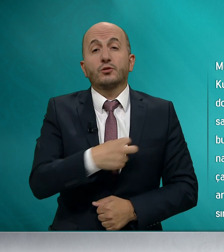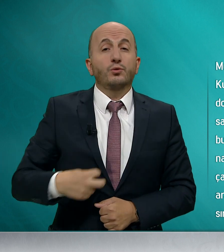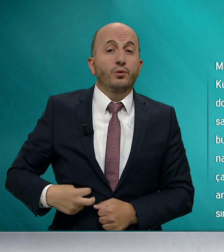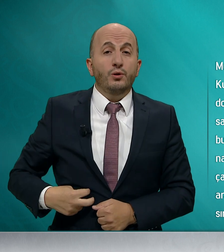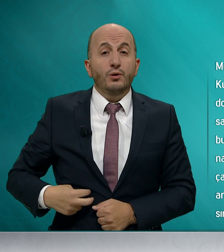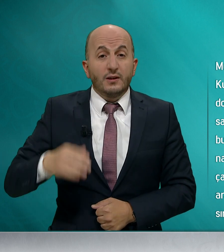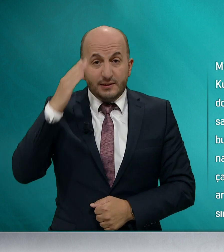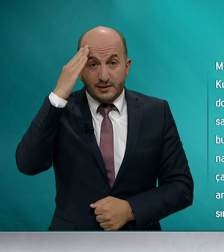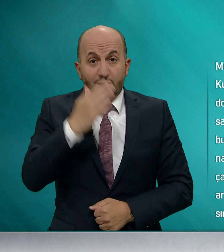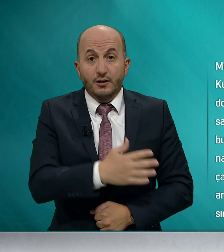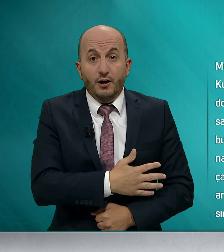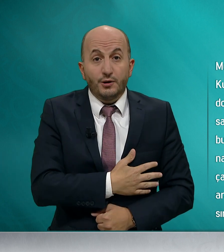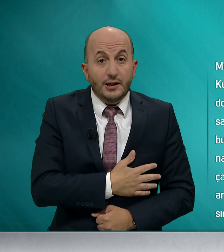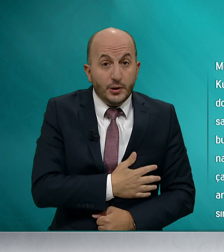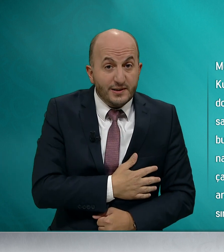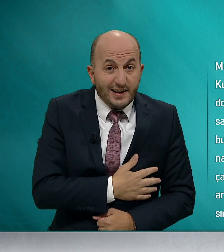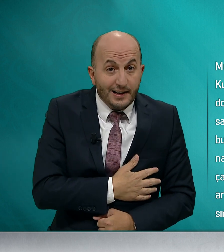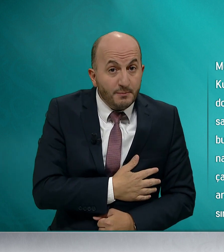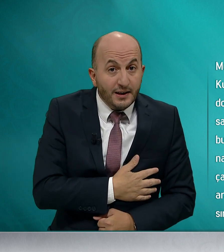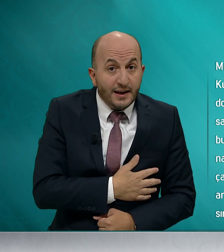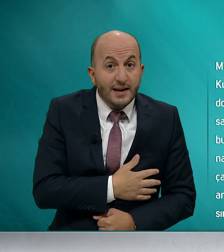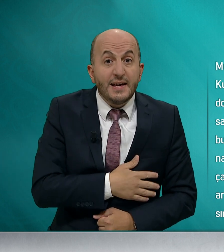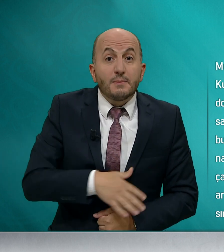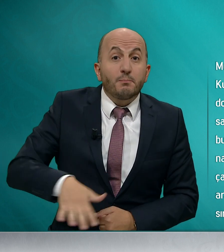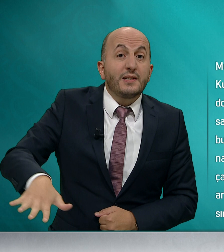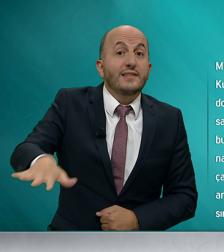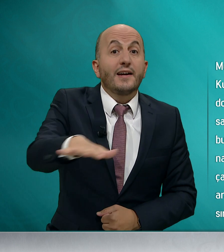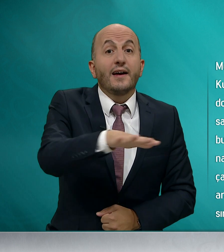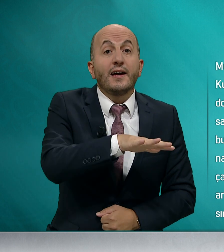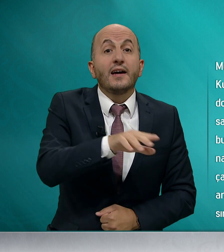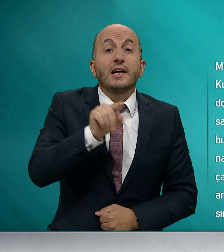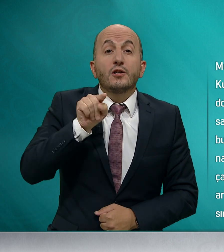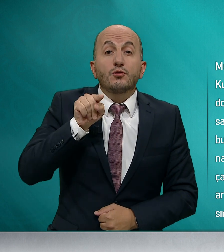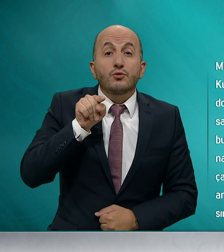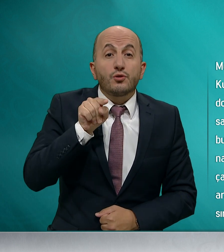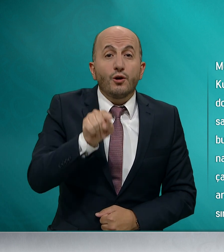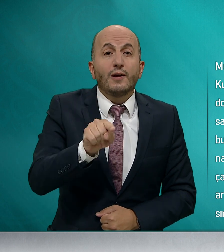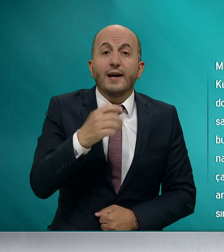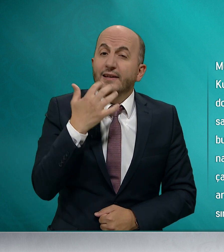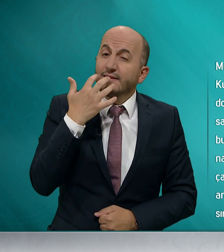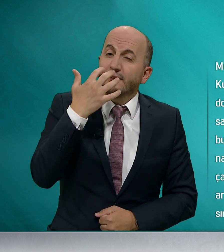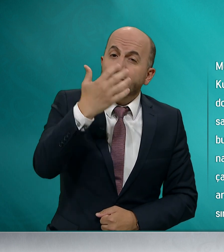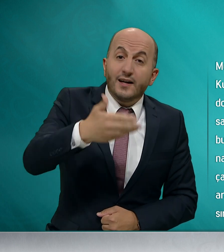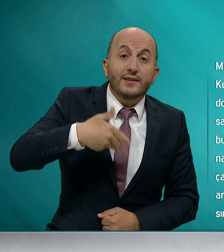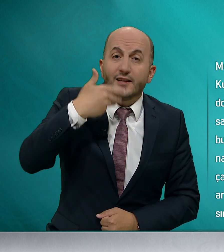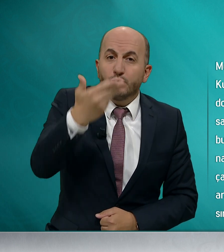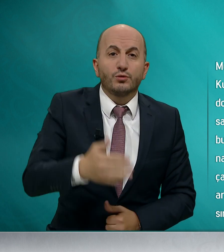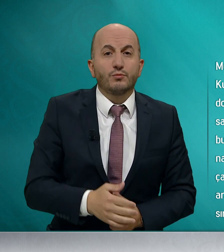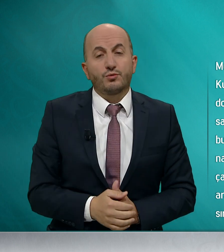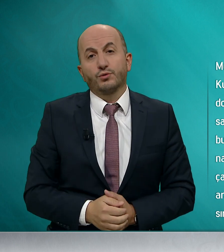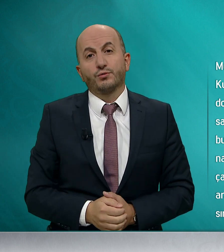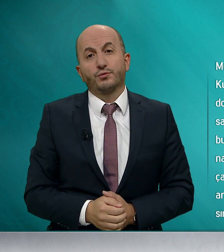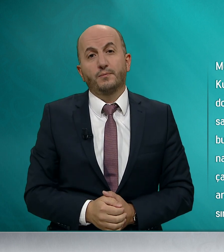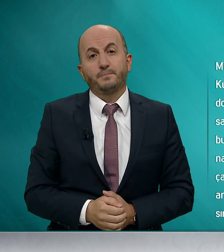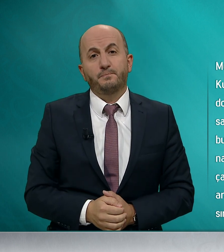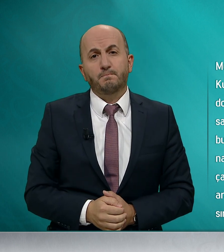Allah Resulü sallallahu aleyhi ve sellem de bizlere şöyle nasihatte